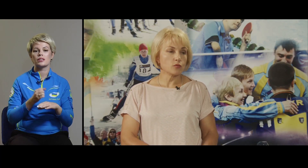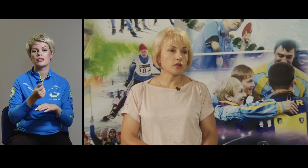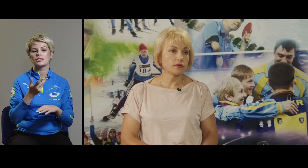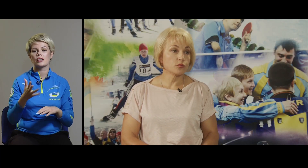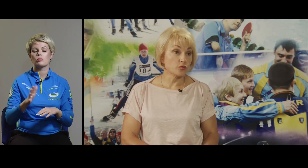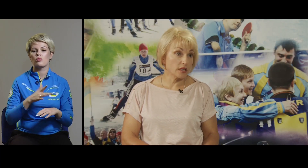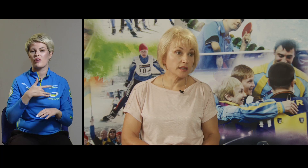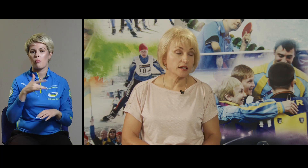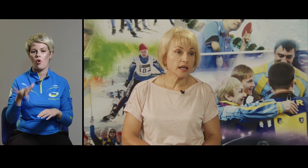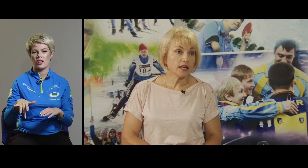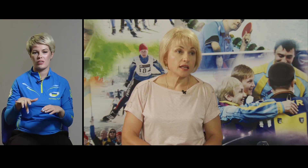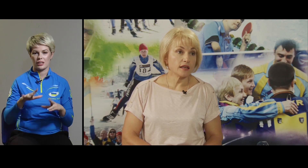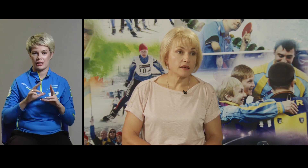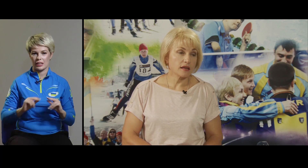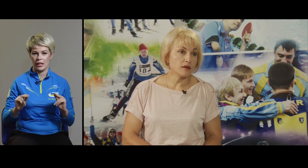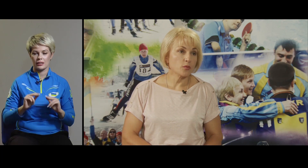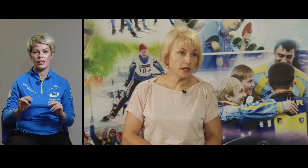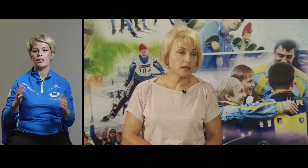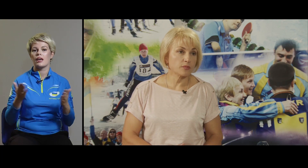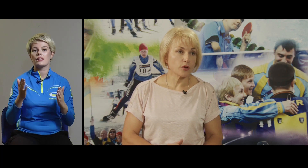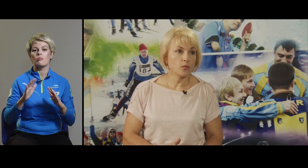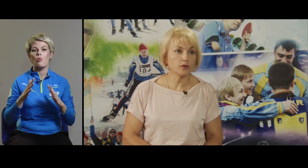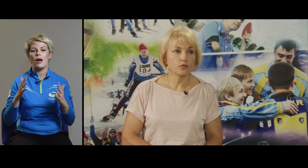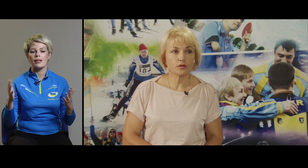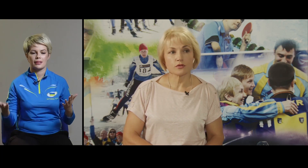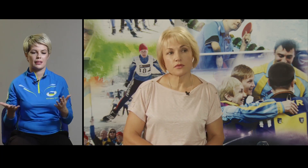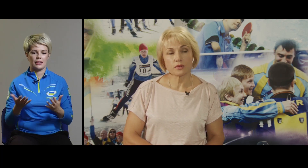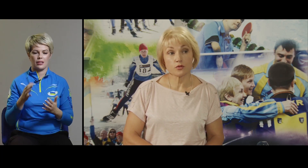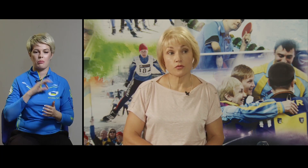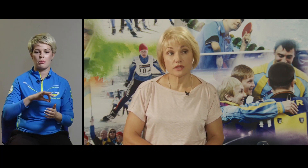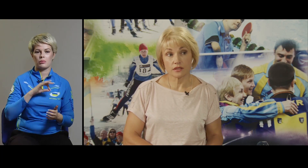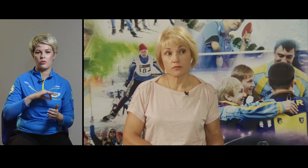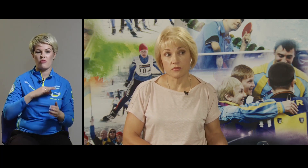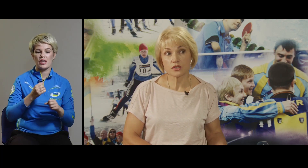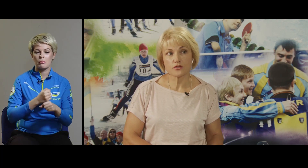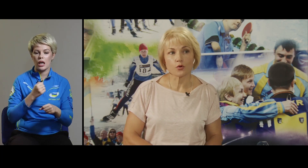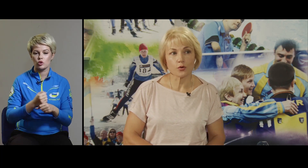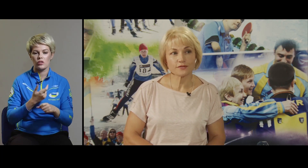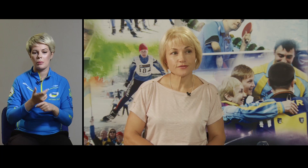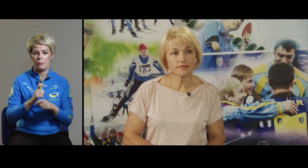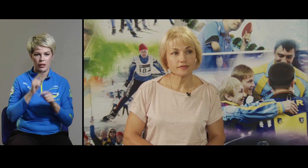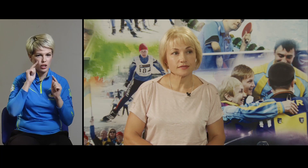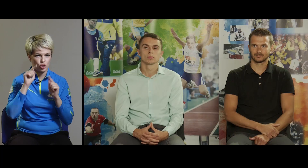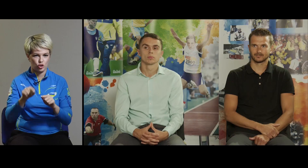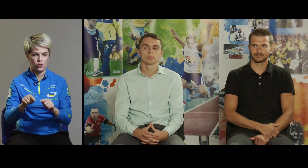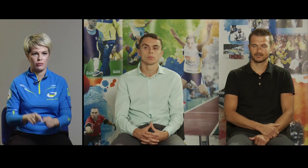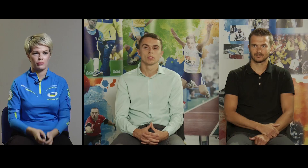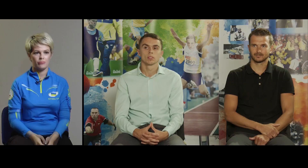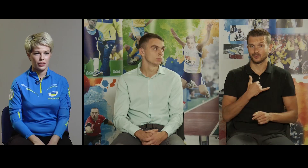наскільки вимогливим був тренер і які моменти, прийоми доводилось відпрацьовувати більше всього?